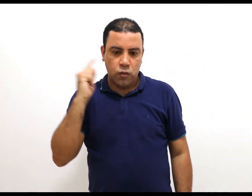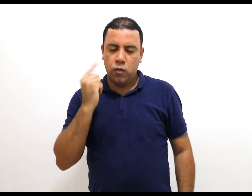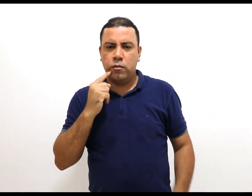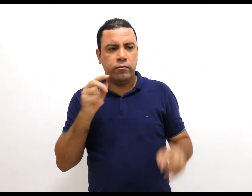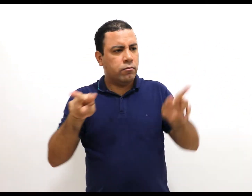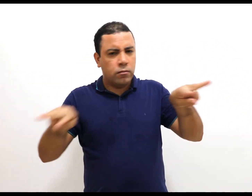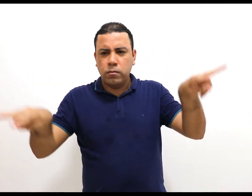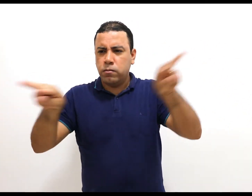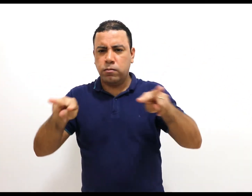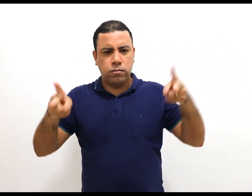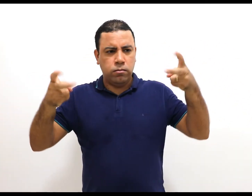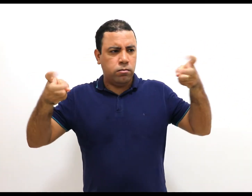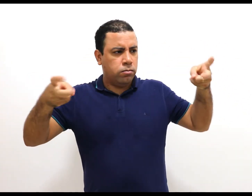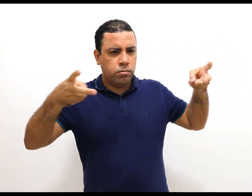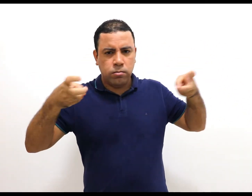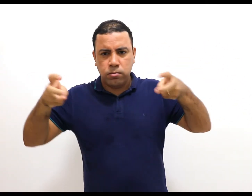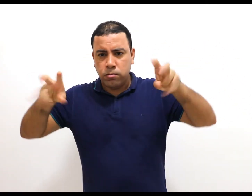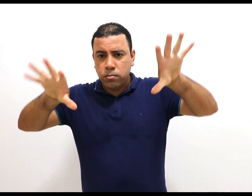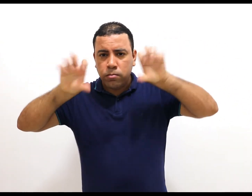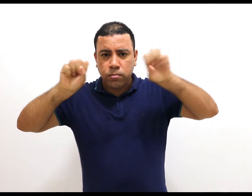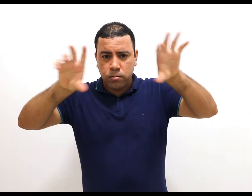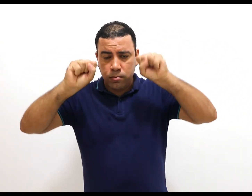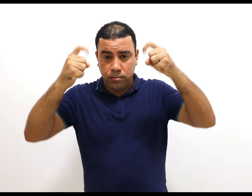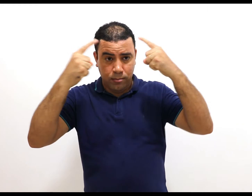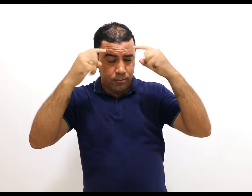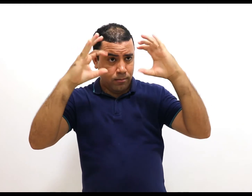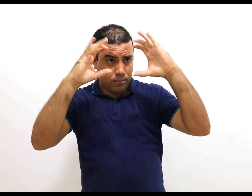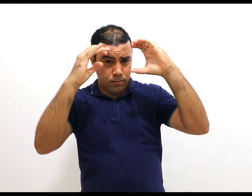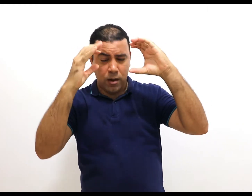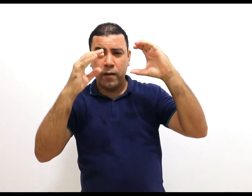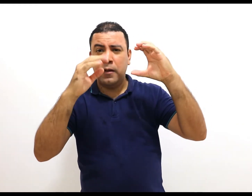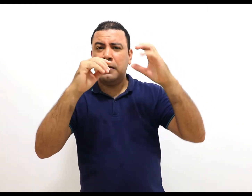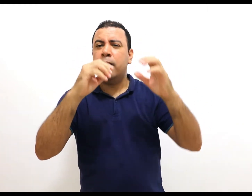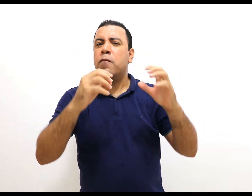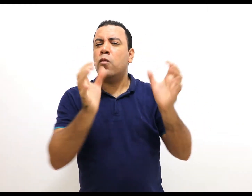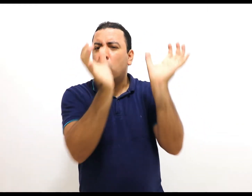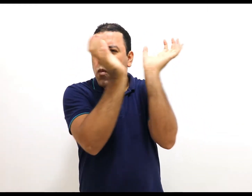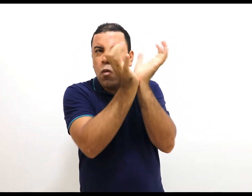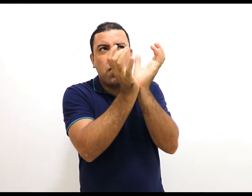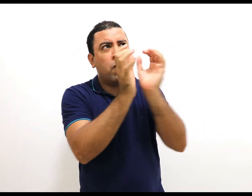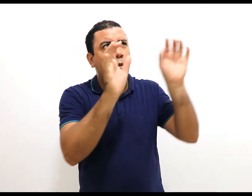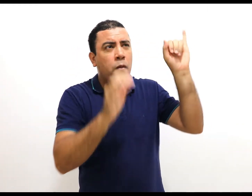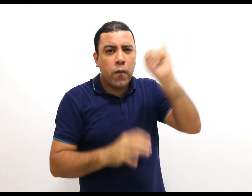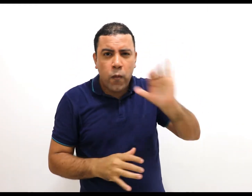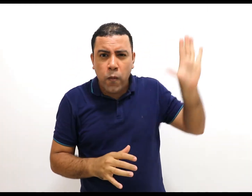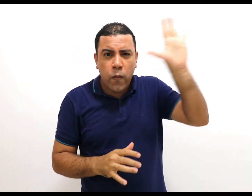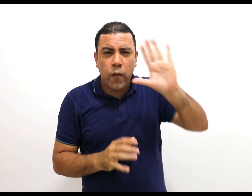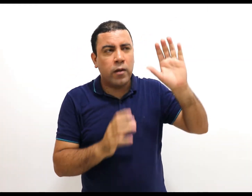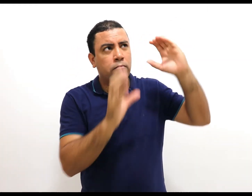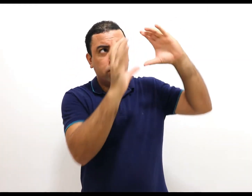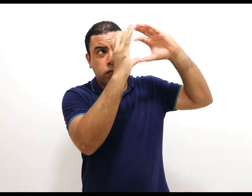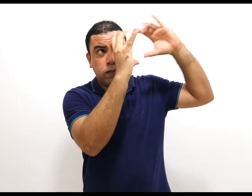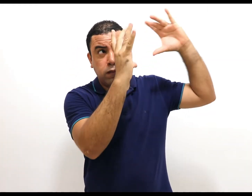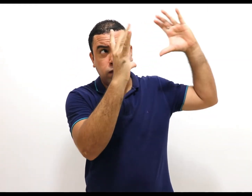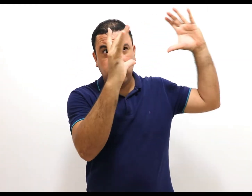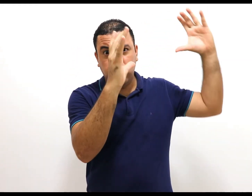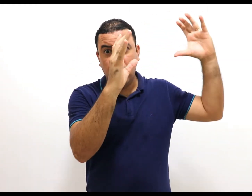surdos. E este conjunto imagético influencia a forma de organizar e expressar o